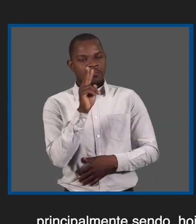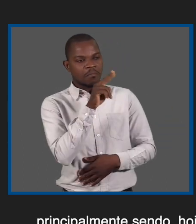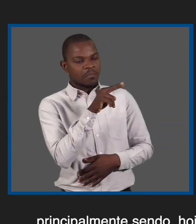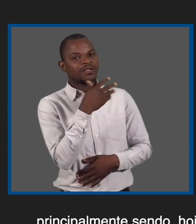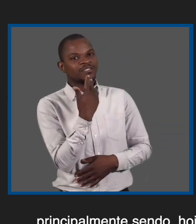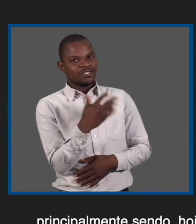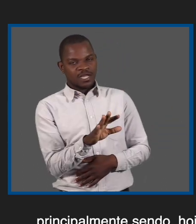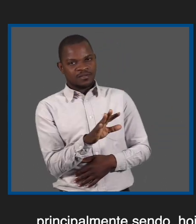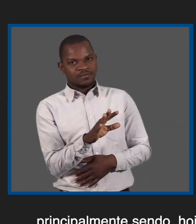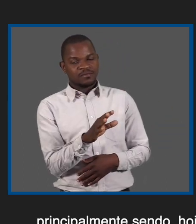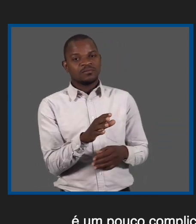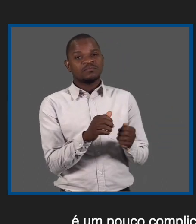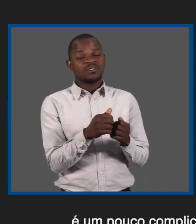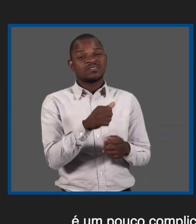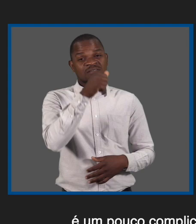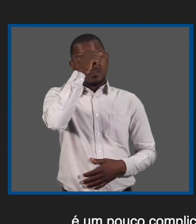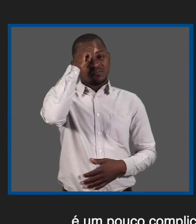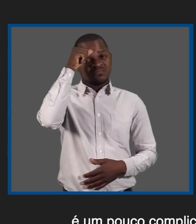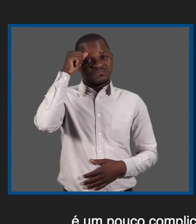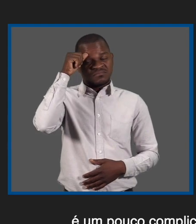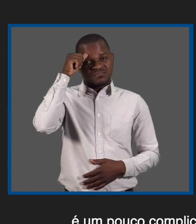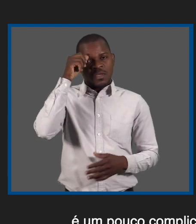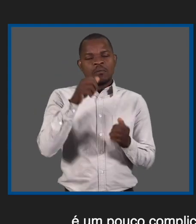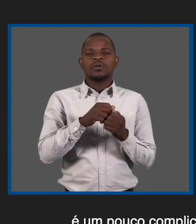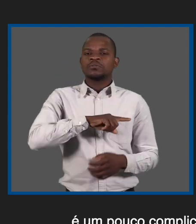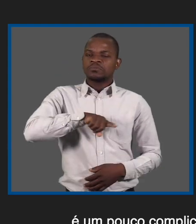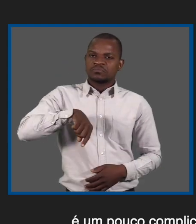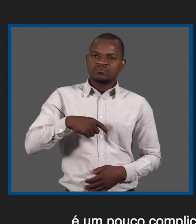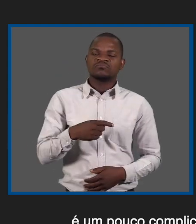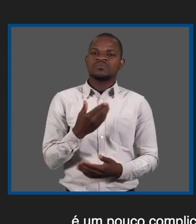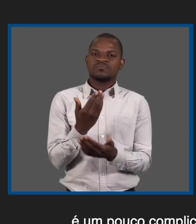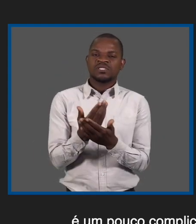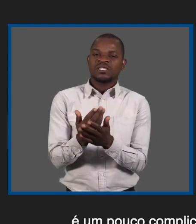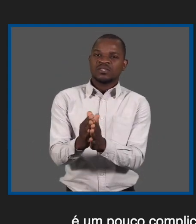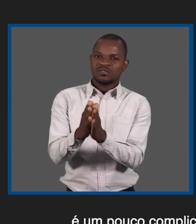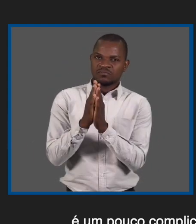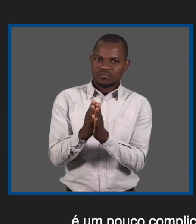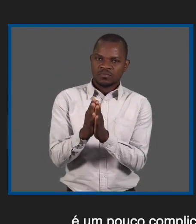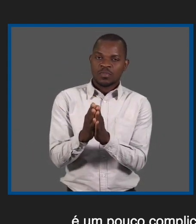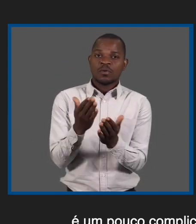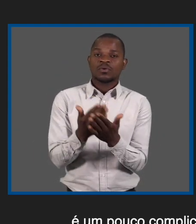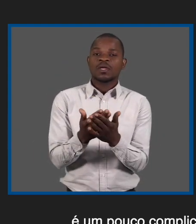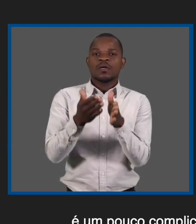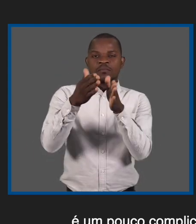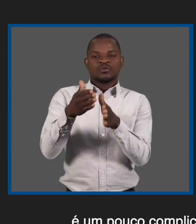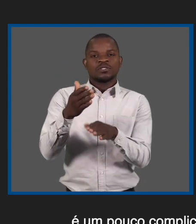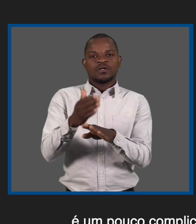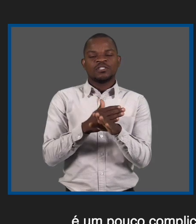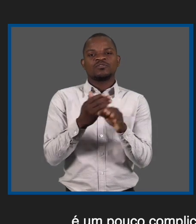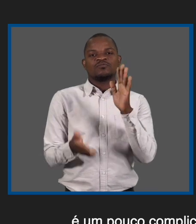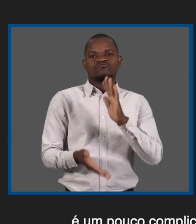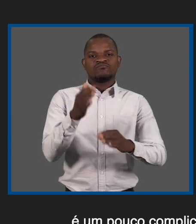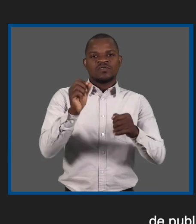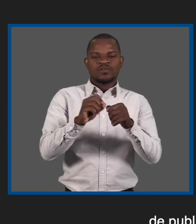testemunharam o que estão a viver. É um bocadinho complicado. Mas mesmo assim, queríamos agradecer, principalmente, aqueles que